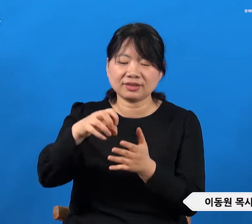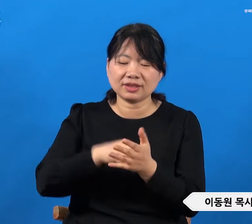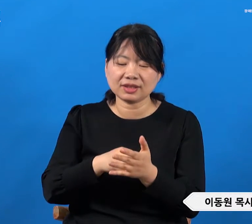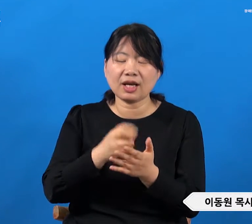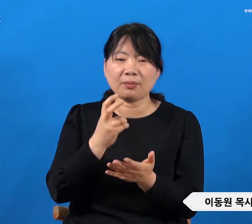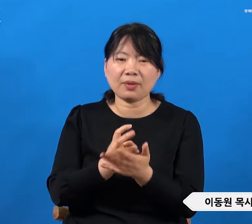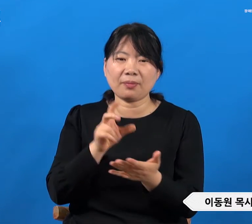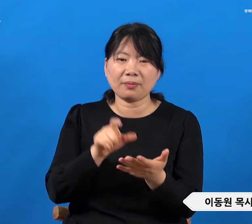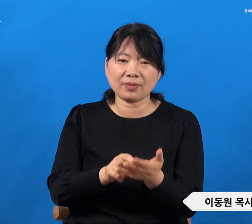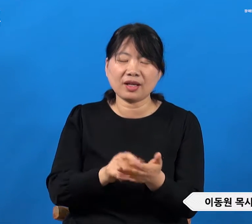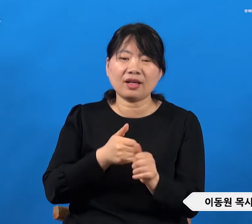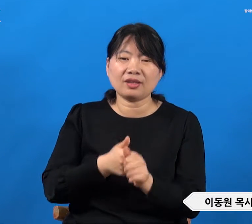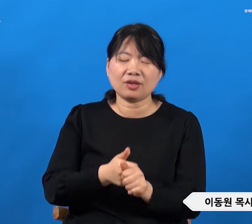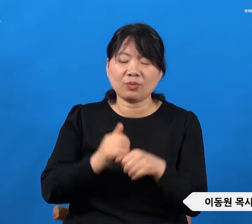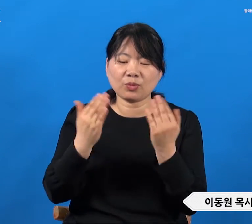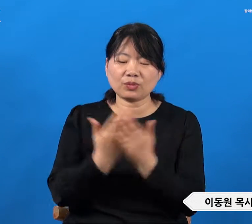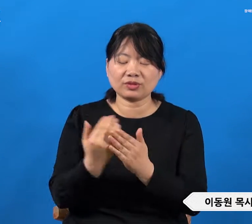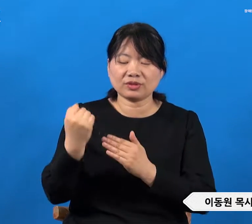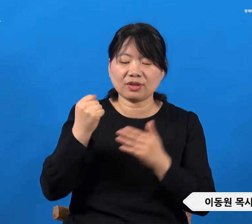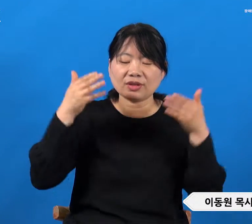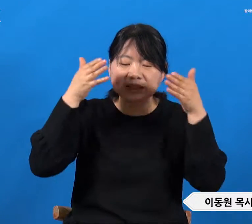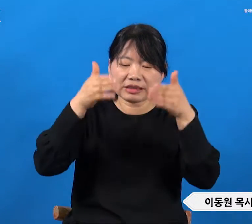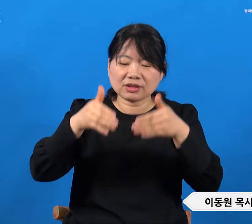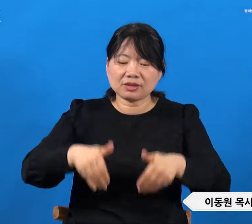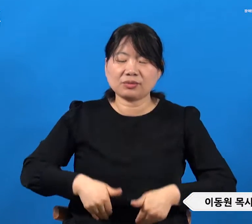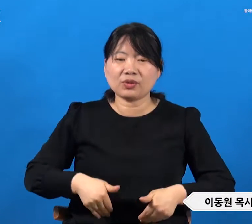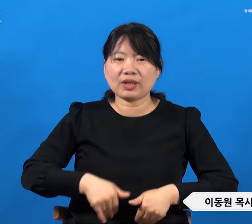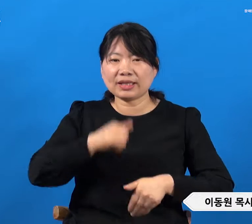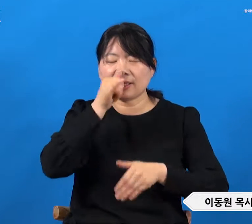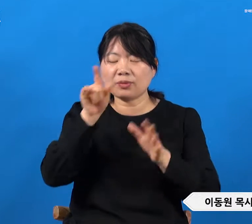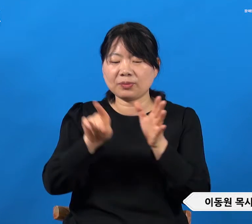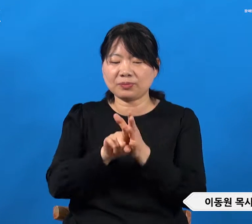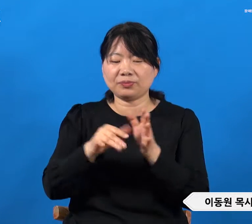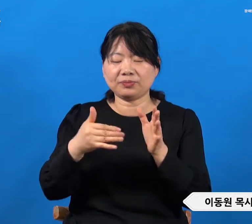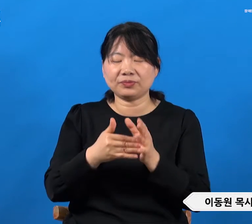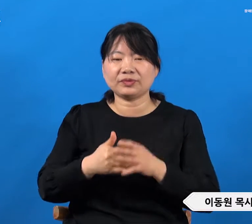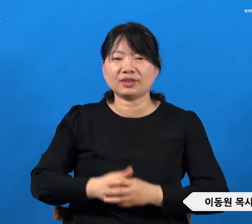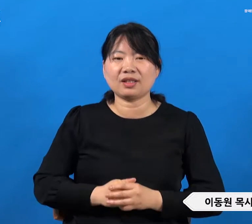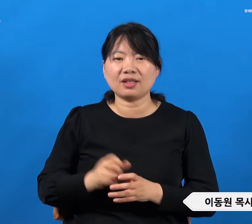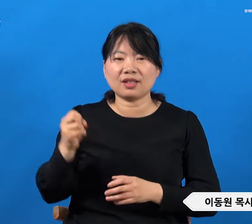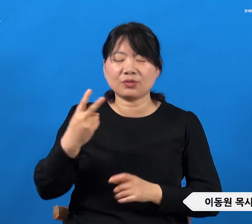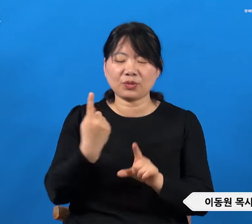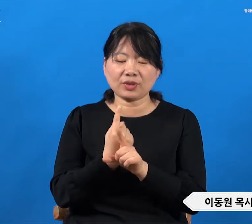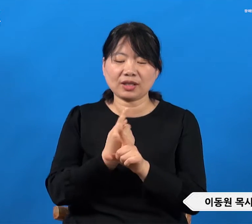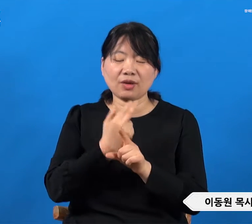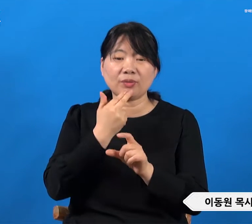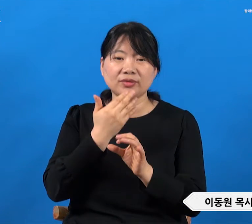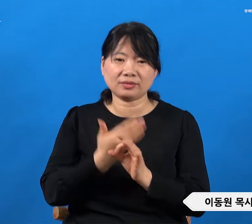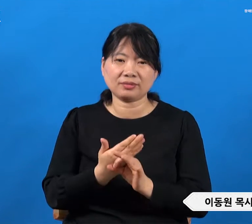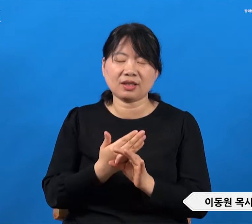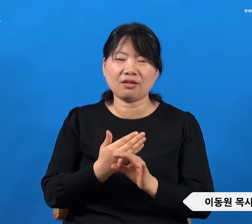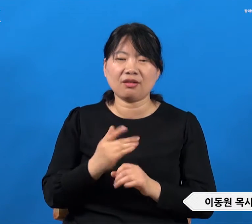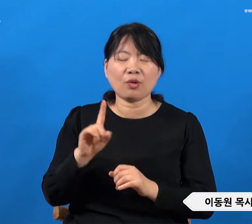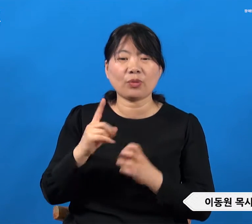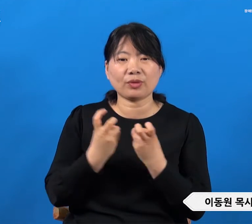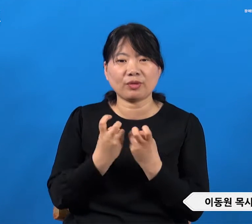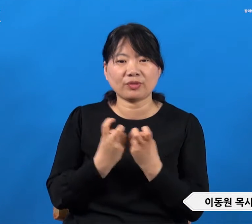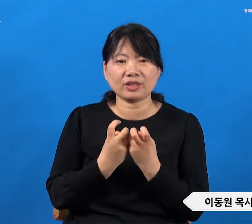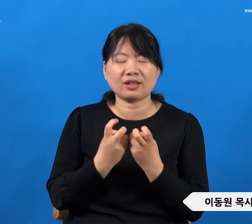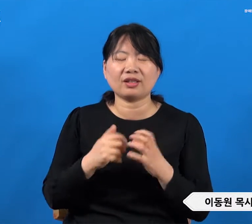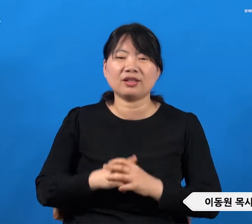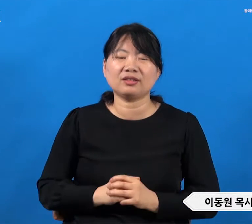일에 우리의 모든 역량을 집중시킬 필요가 있다고 믿습니다. 그래도 개선이 안 되면 어떻게